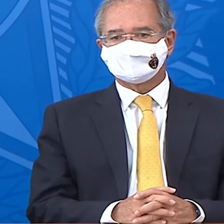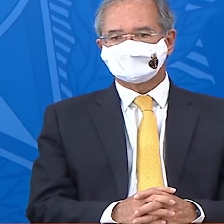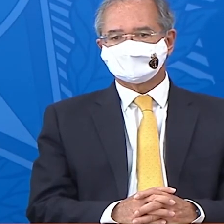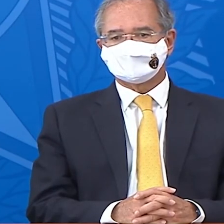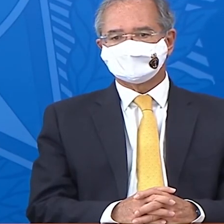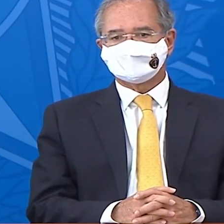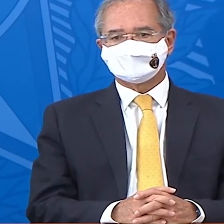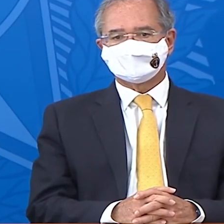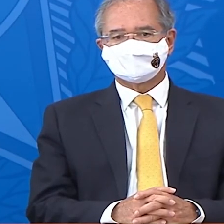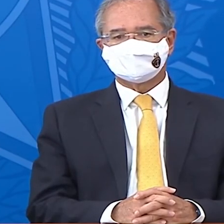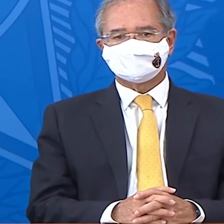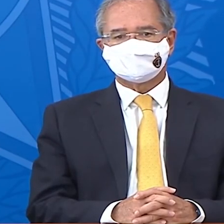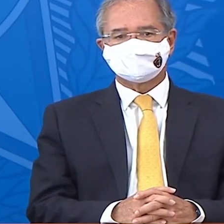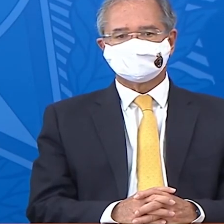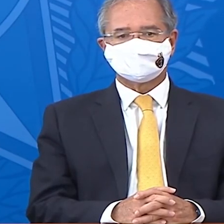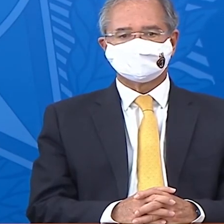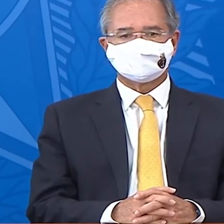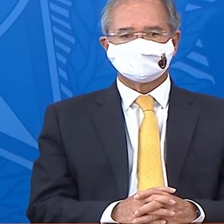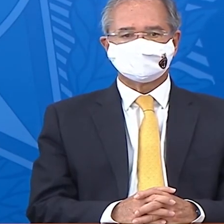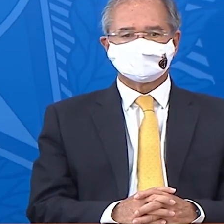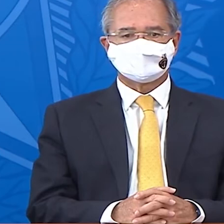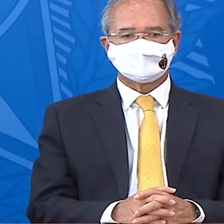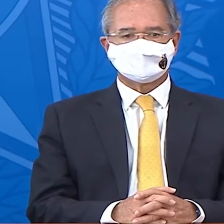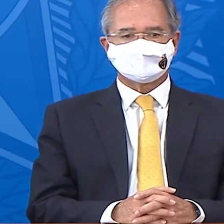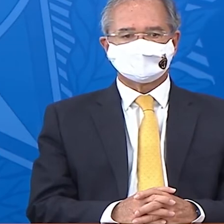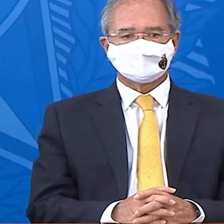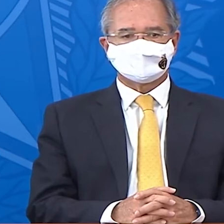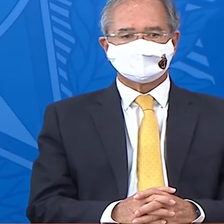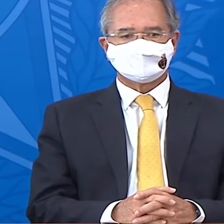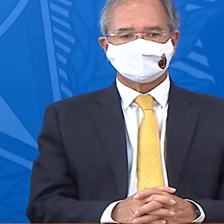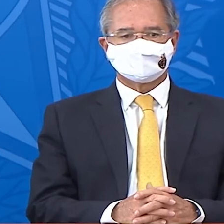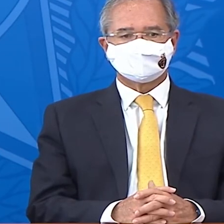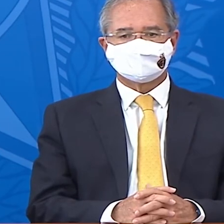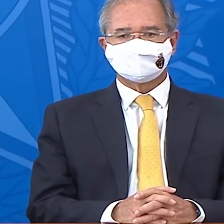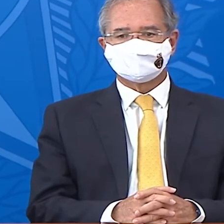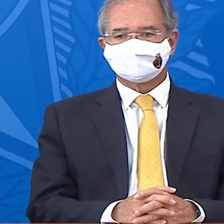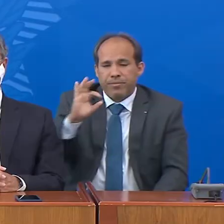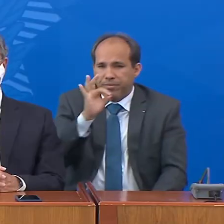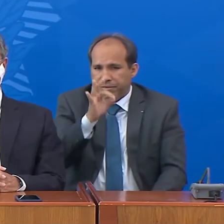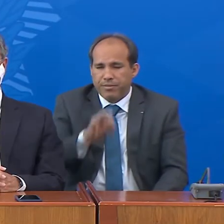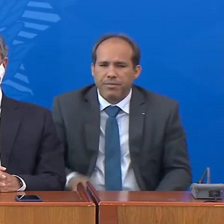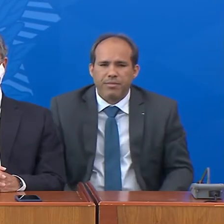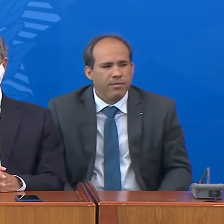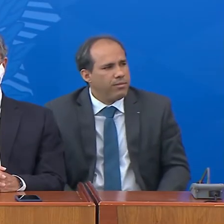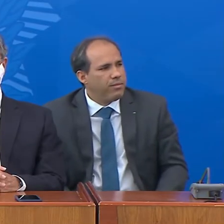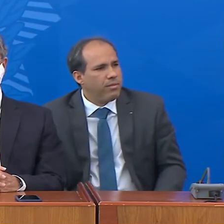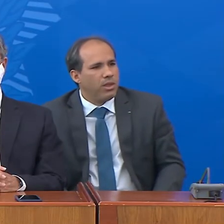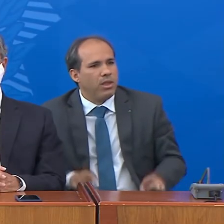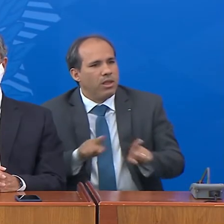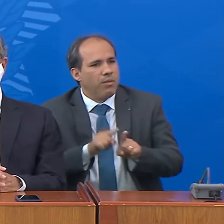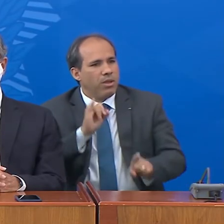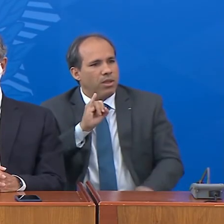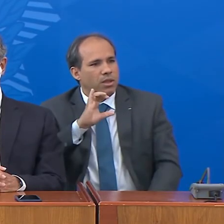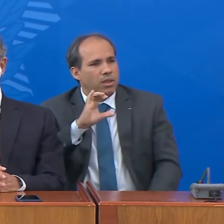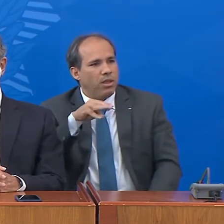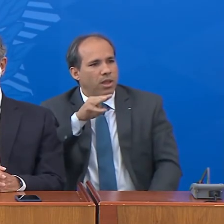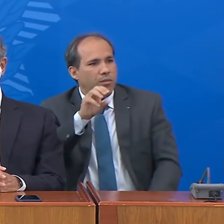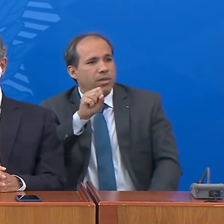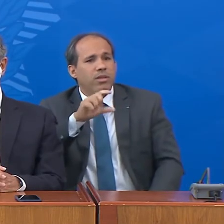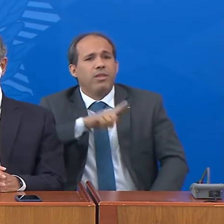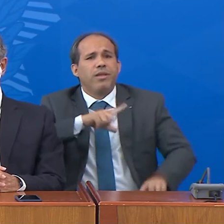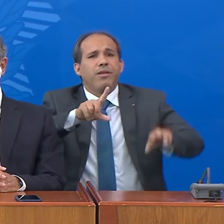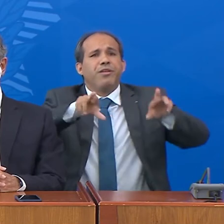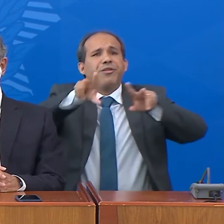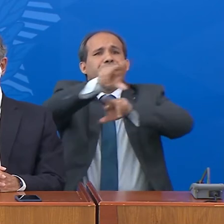será discutido por cada estado sem interferência da presidência da República. Quanto ao ICMS, é